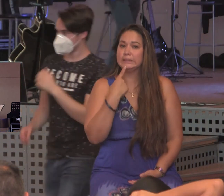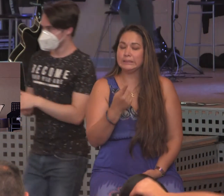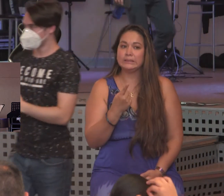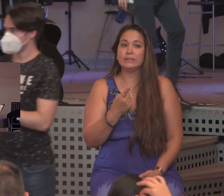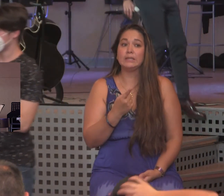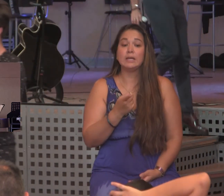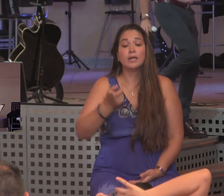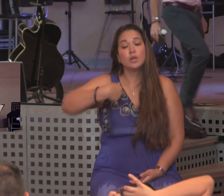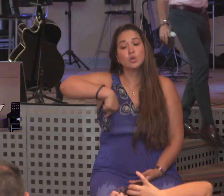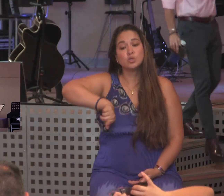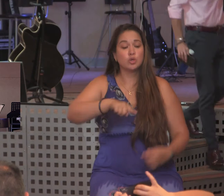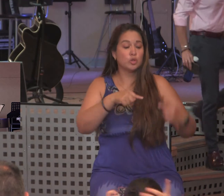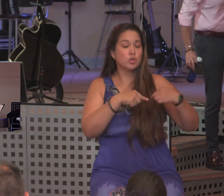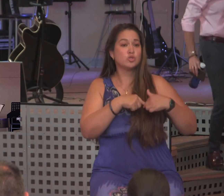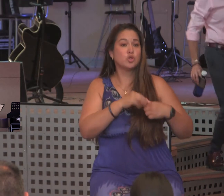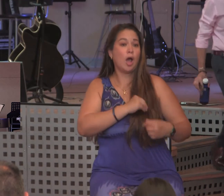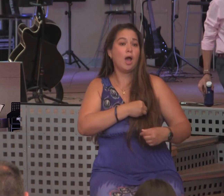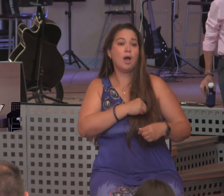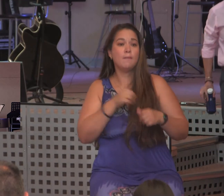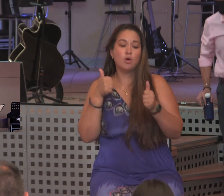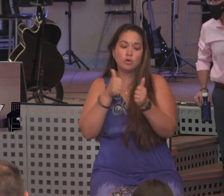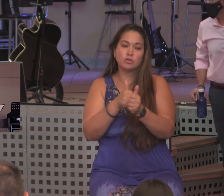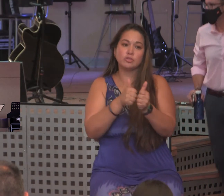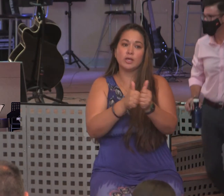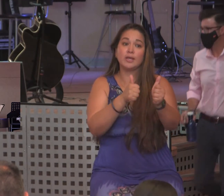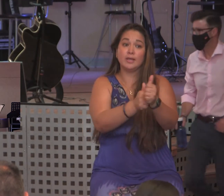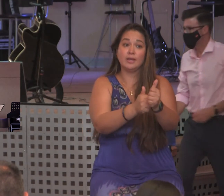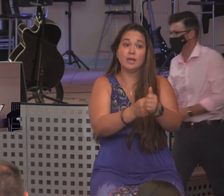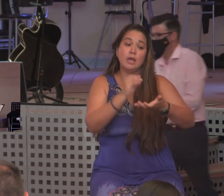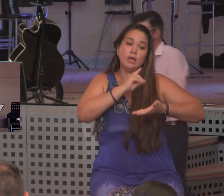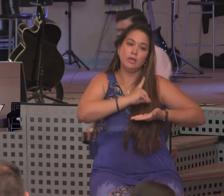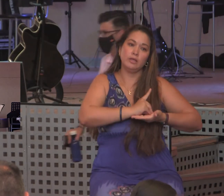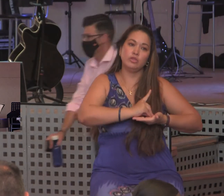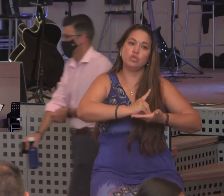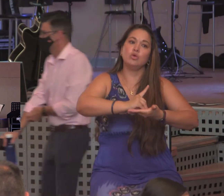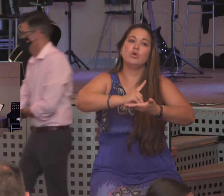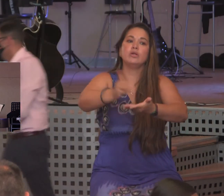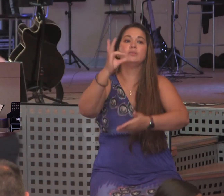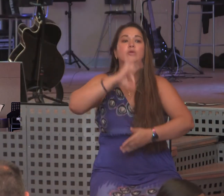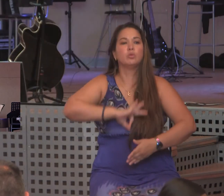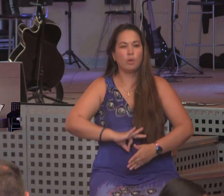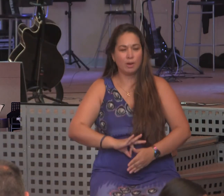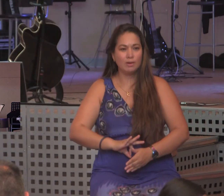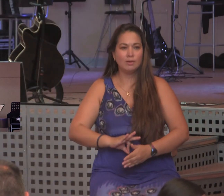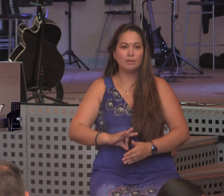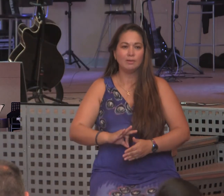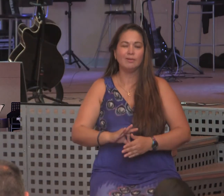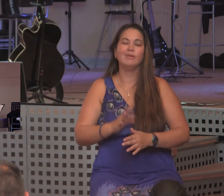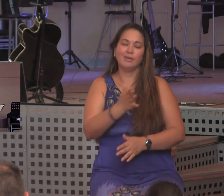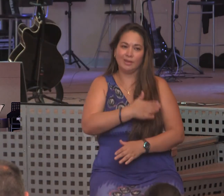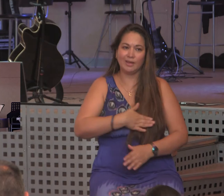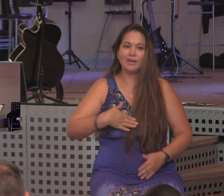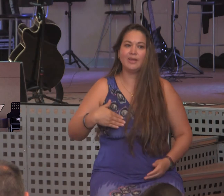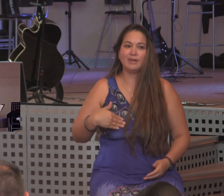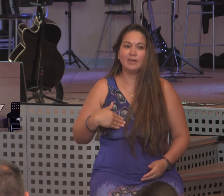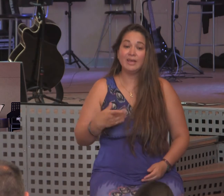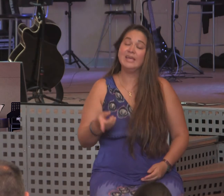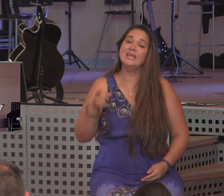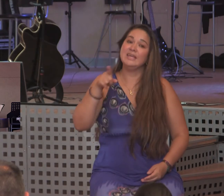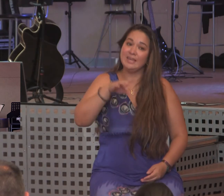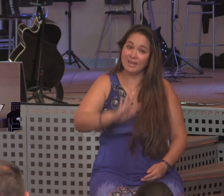amor y procurad los dones espirituales, pero sobre todo que